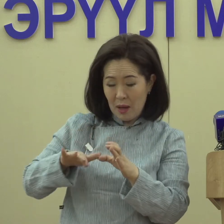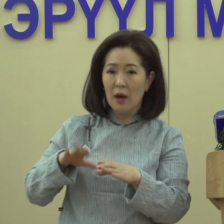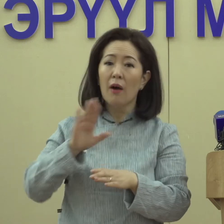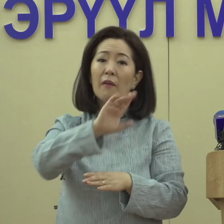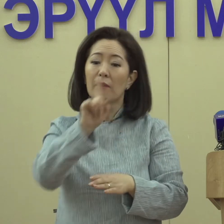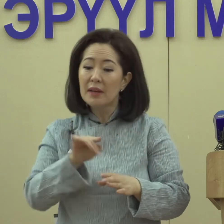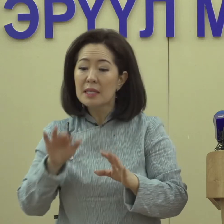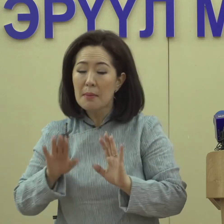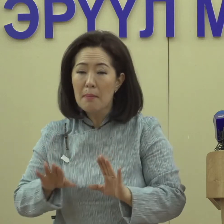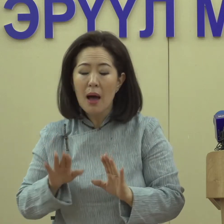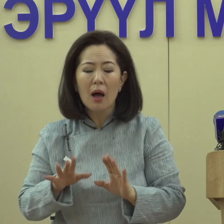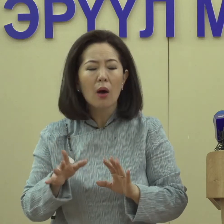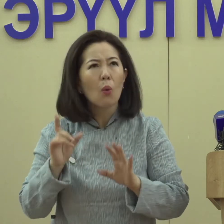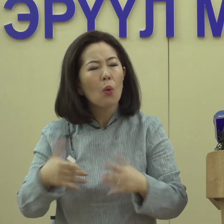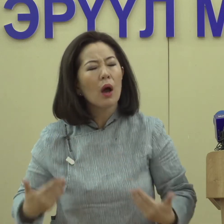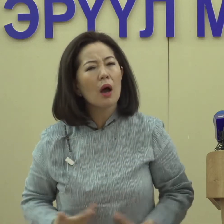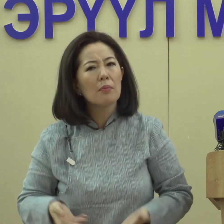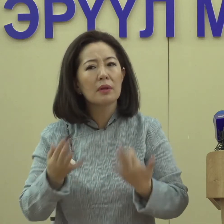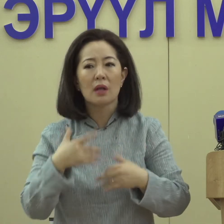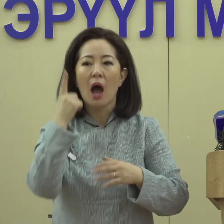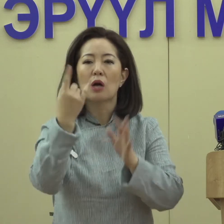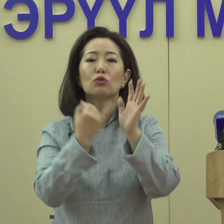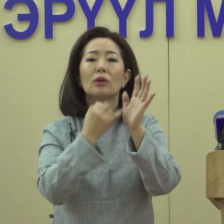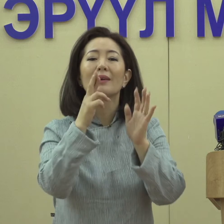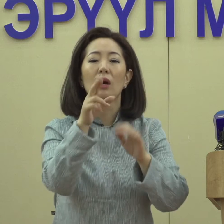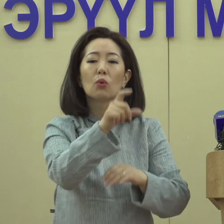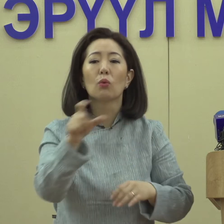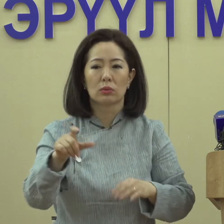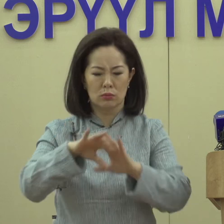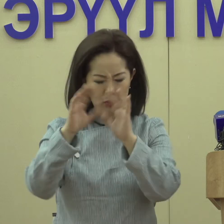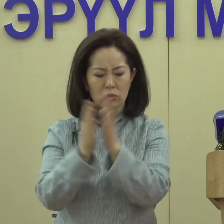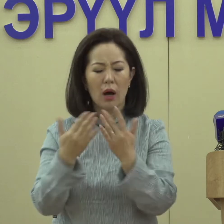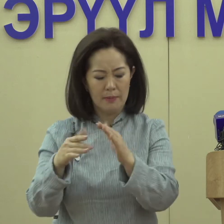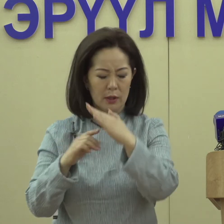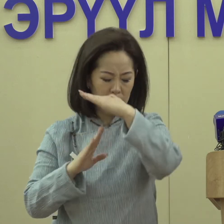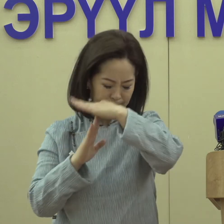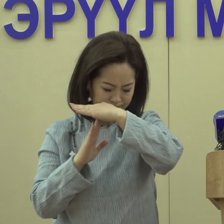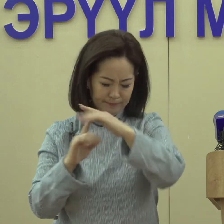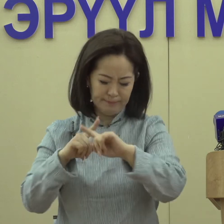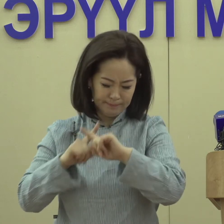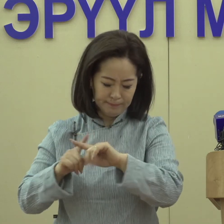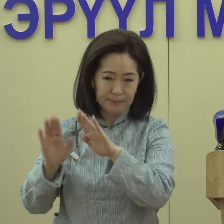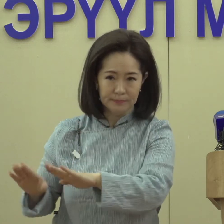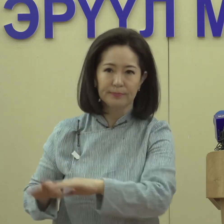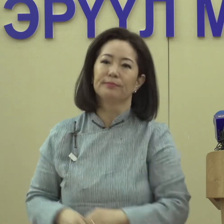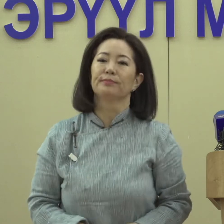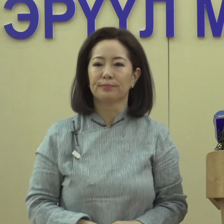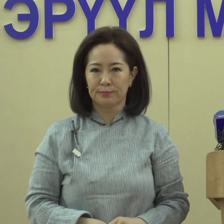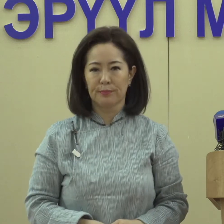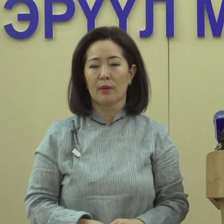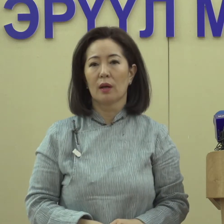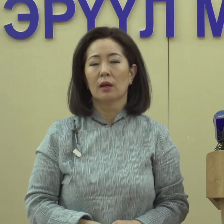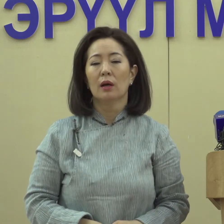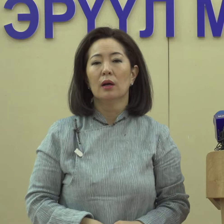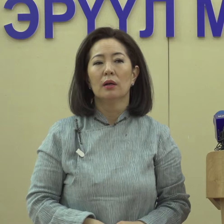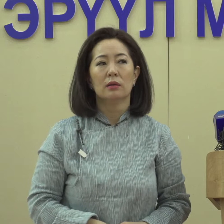нийтдээ бол 16 сая хүн амьдардаг. Энэ 16 сая хүн бол 20 зэрийн хяналтанд орсон байна. За мөн Катар